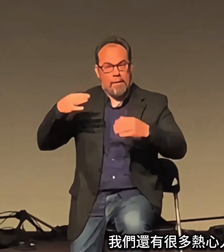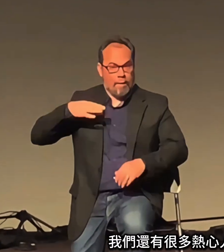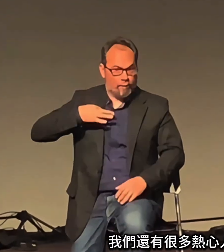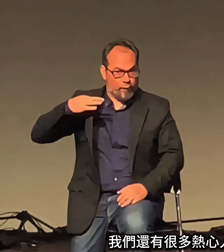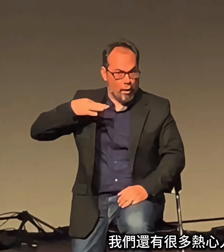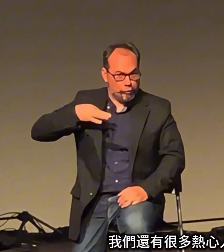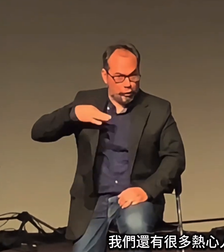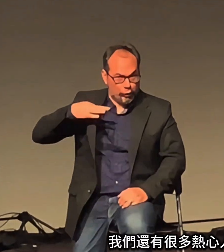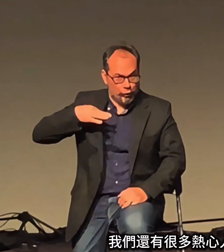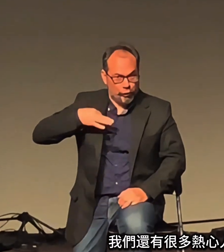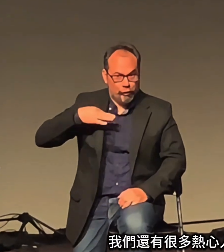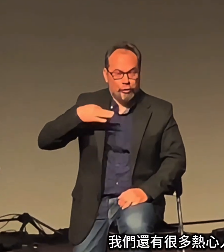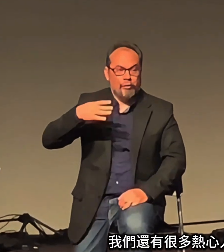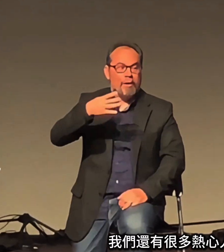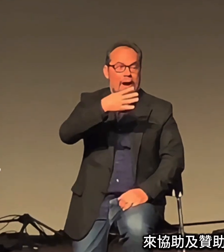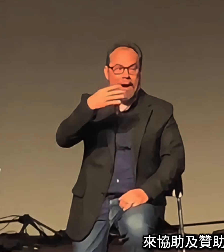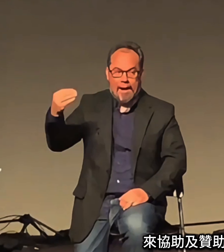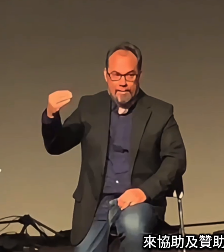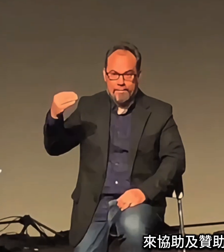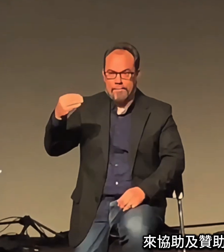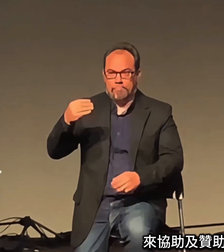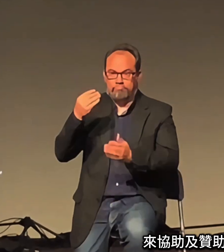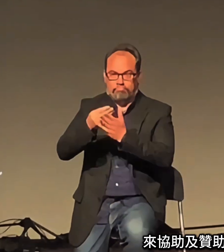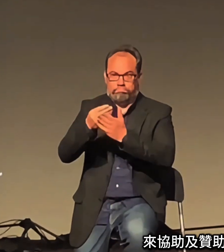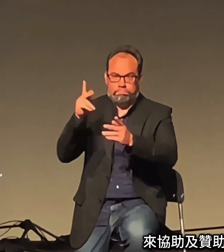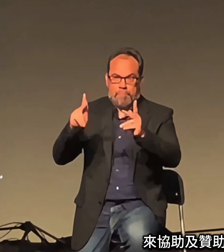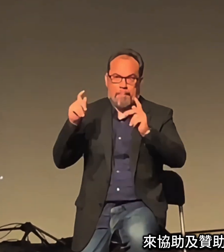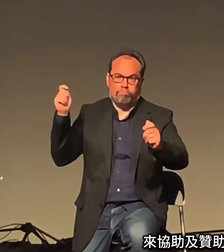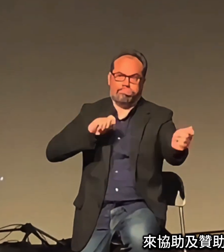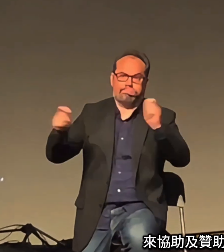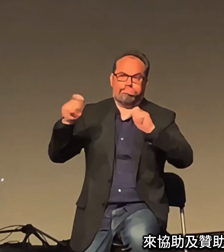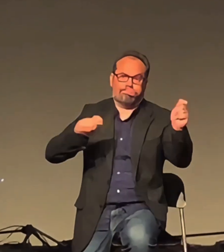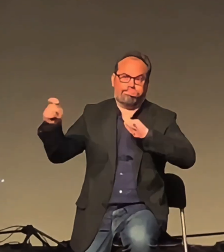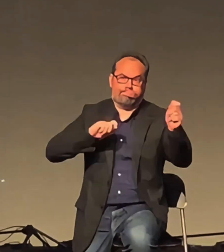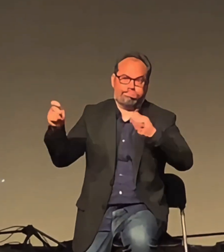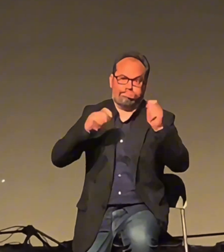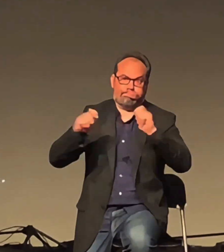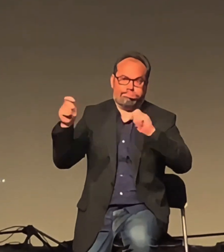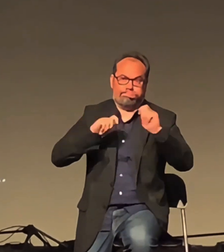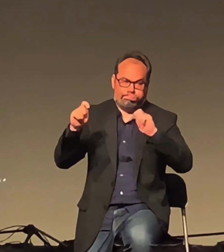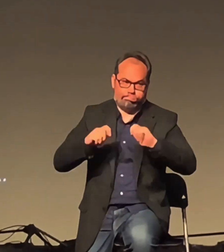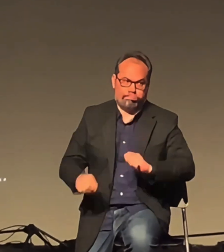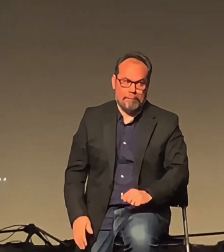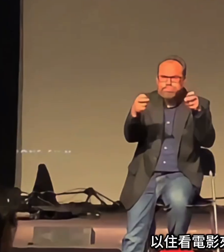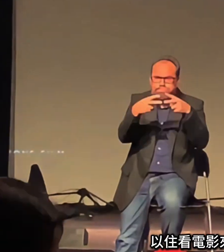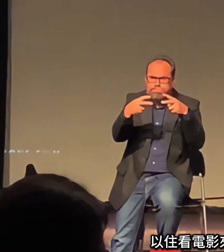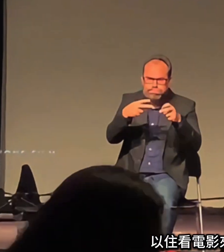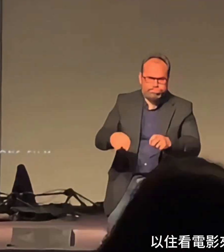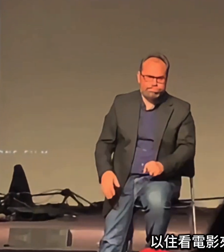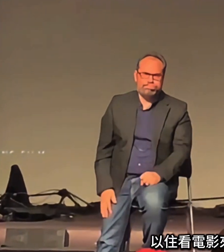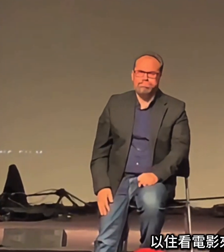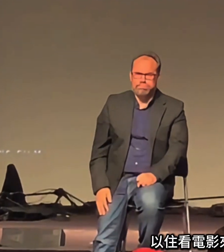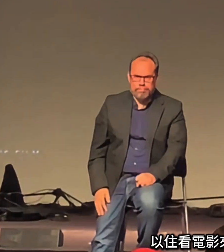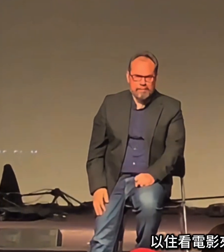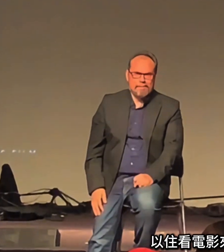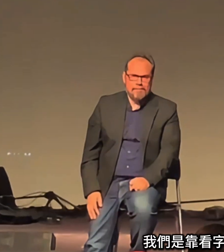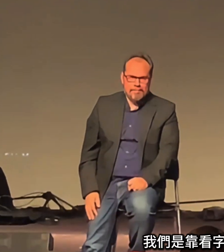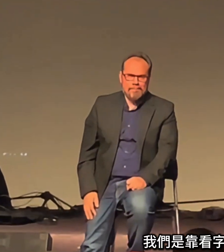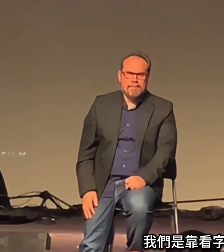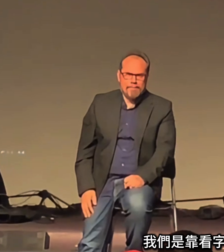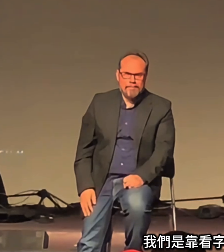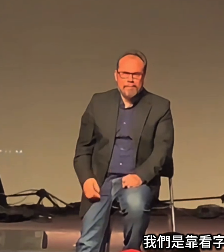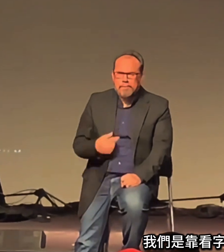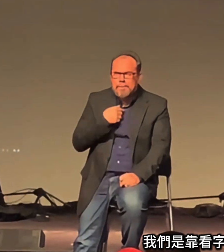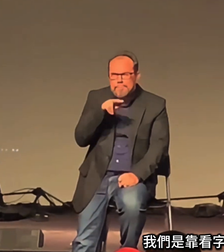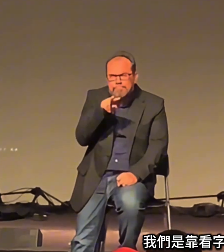咧，我哋仲有好多熱心人士啦、義工啦嚟到去協助同埋贊助我哋嘅。係啊，咁不過以往嚟講咧，就